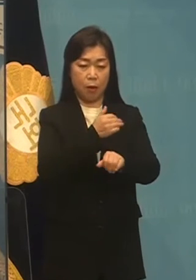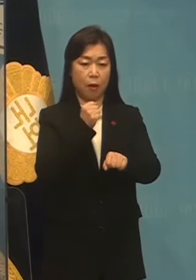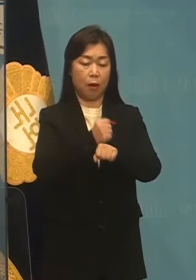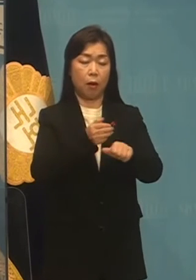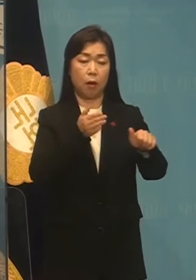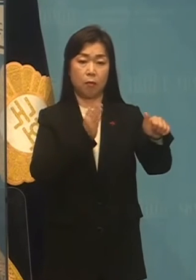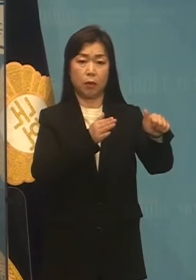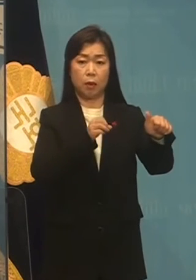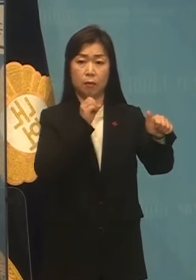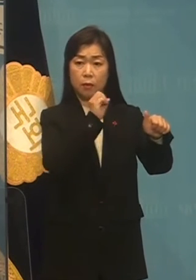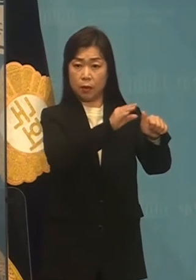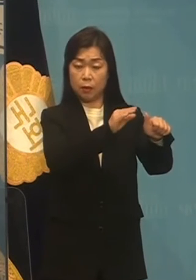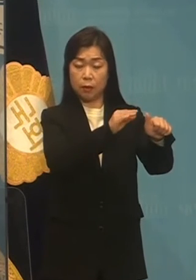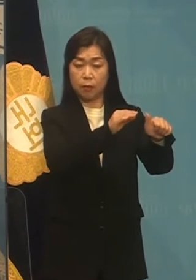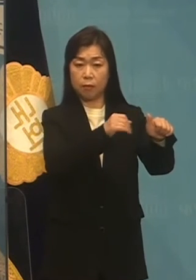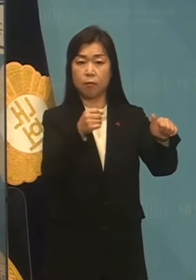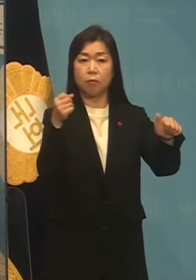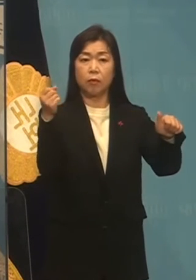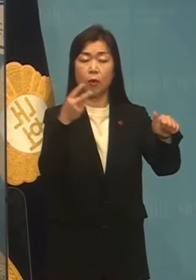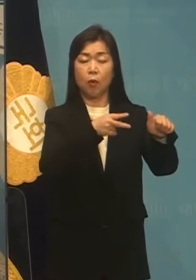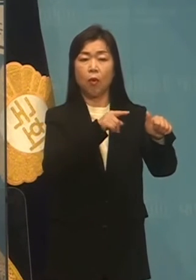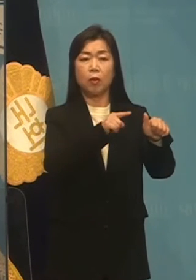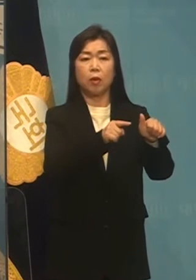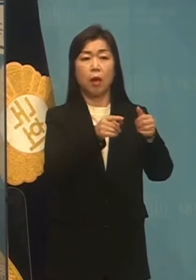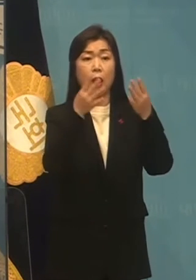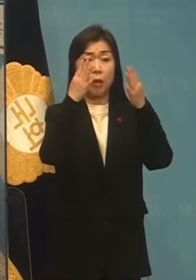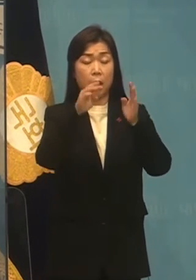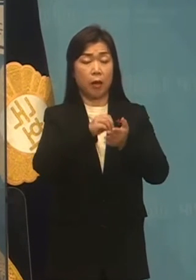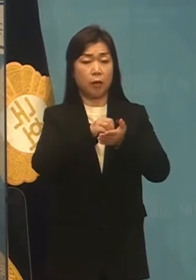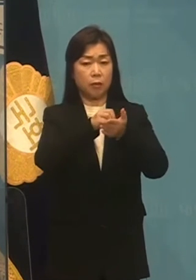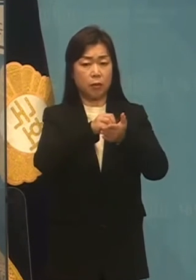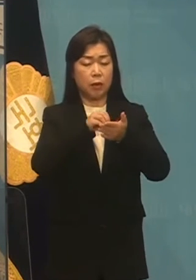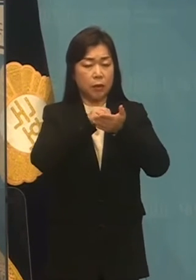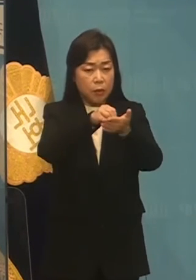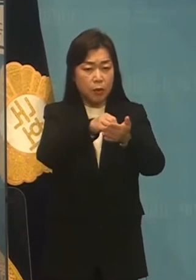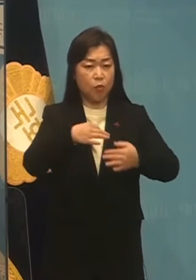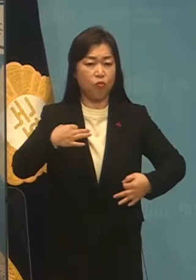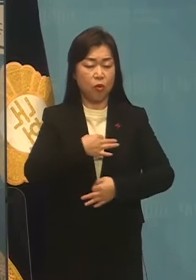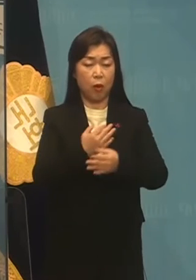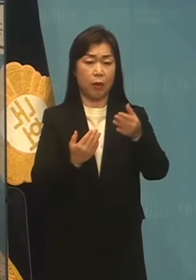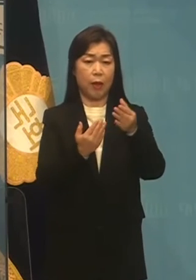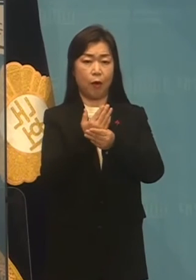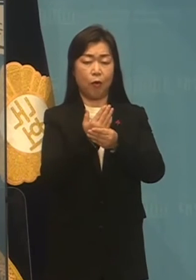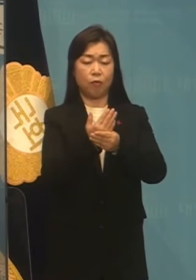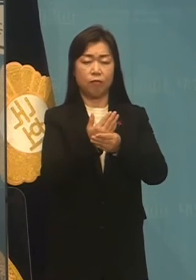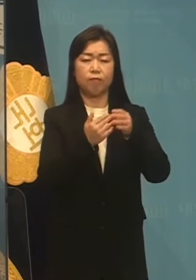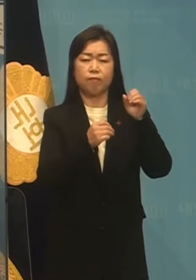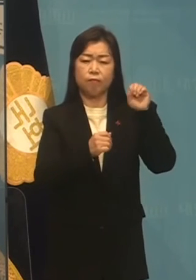촉구합니다. 그리고 이 입시부정 사건의 핵심인